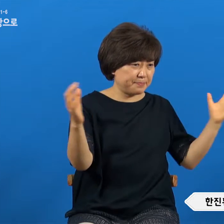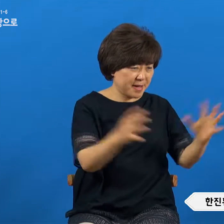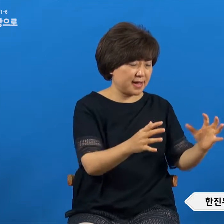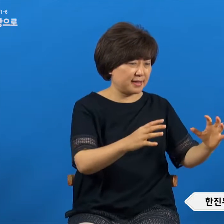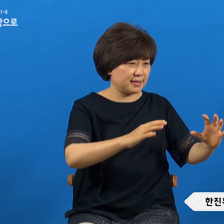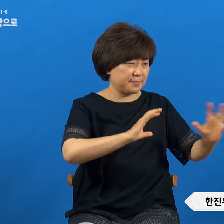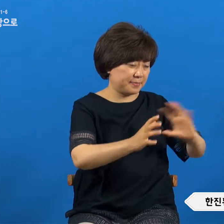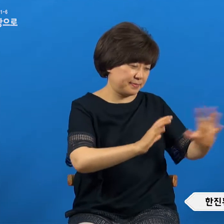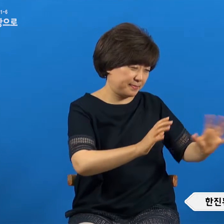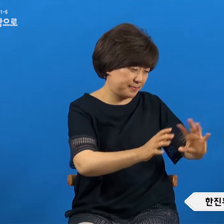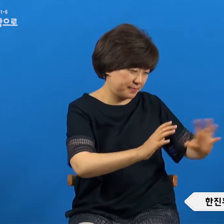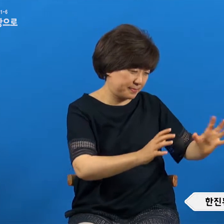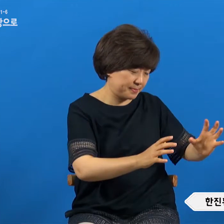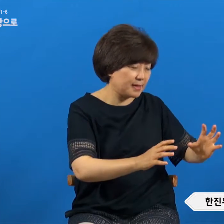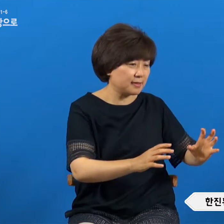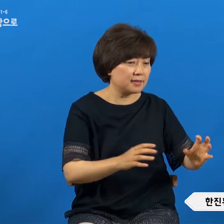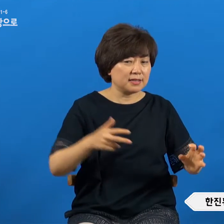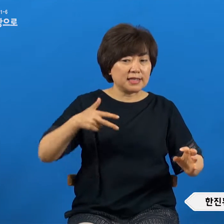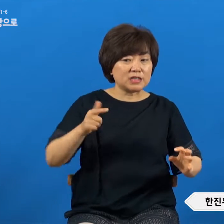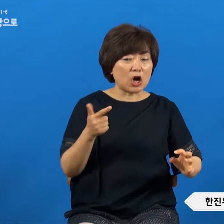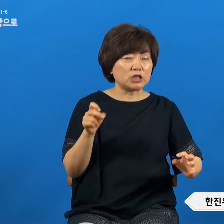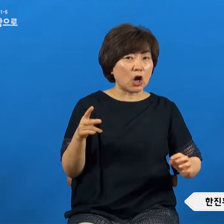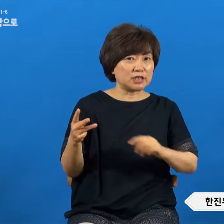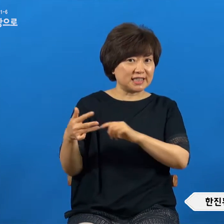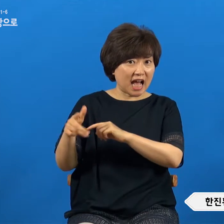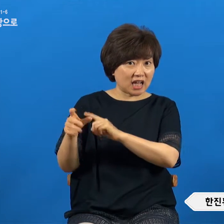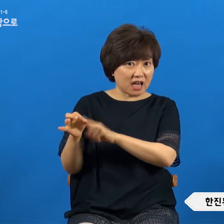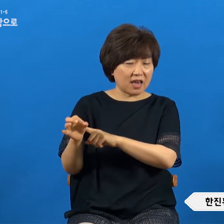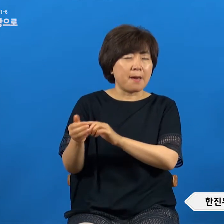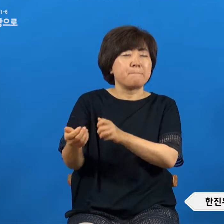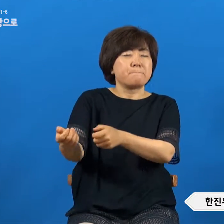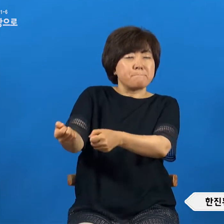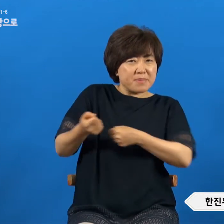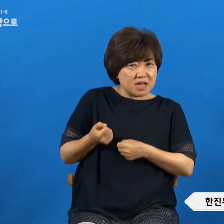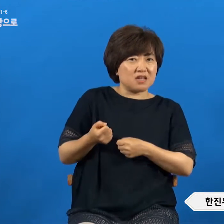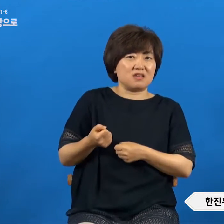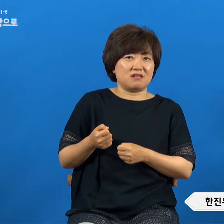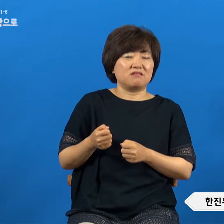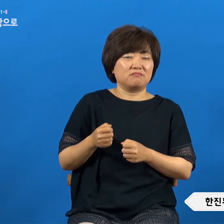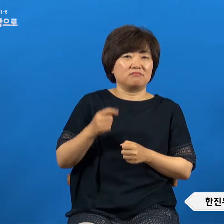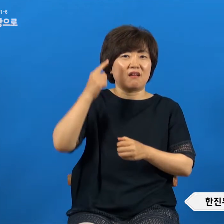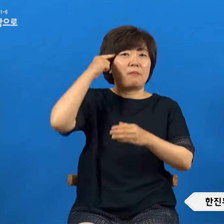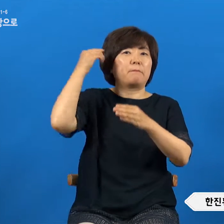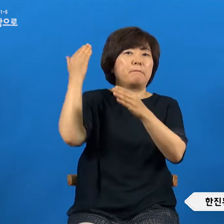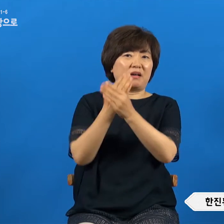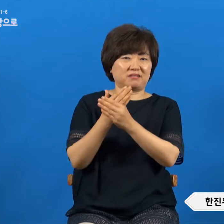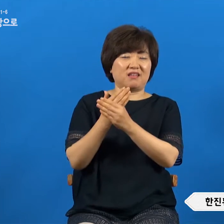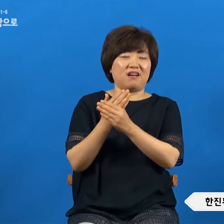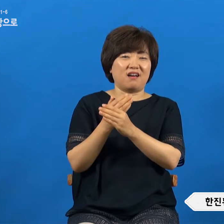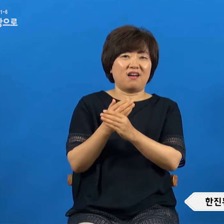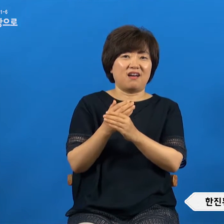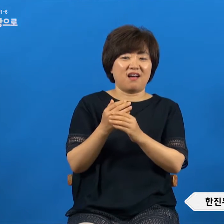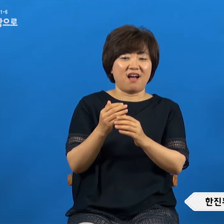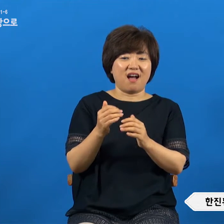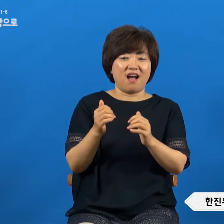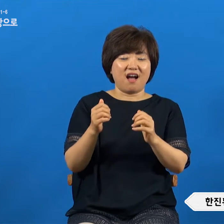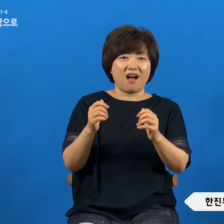했습니다. 그리고 전영창에게 미리 학위를 수여하기로 결정을